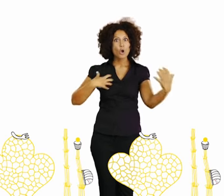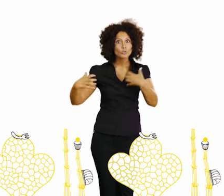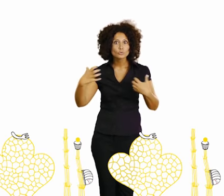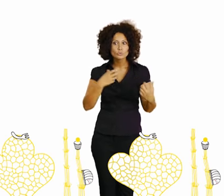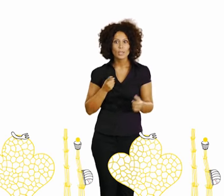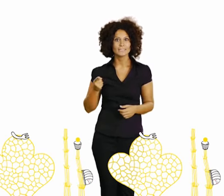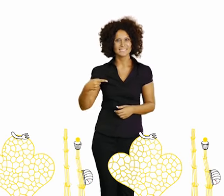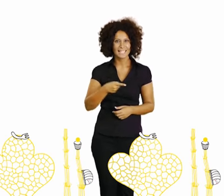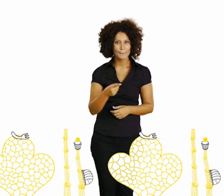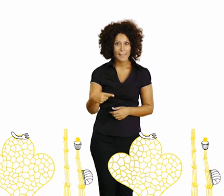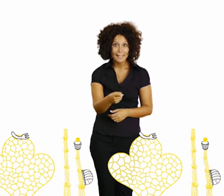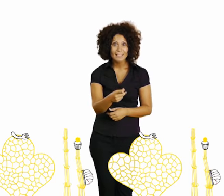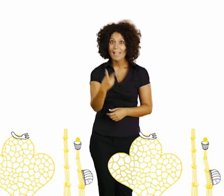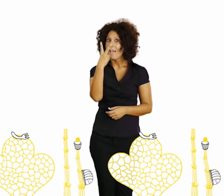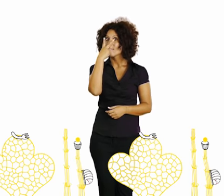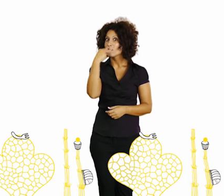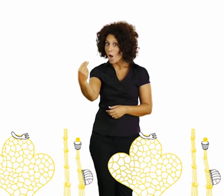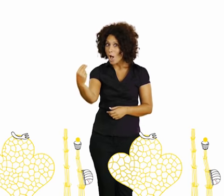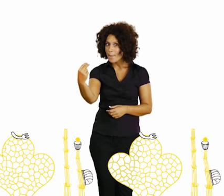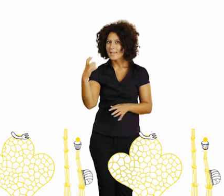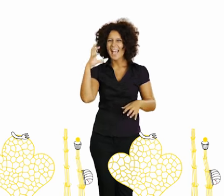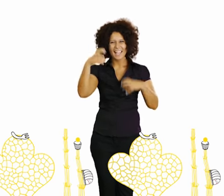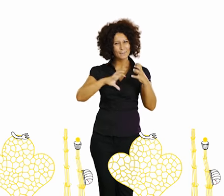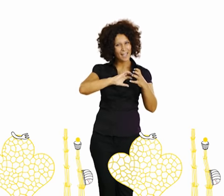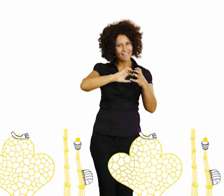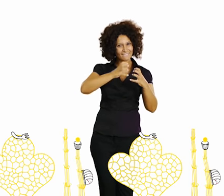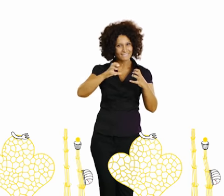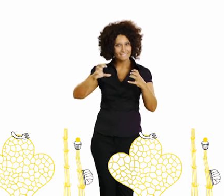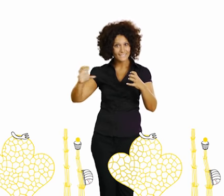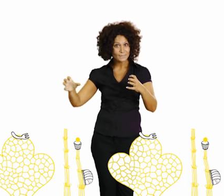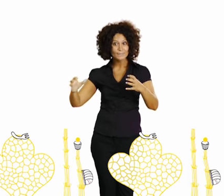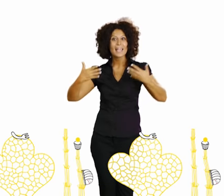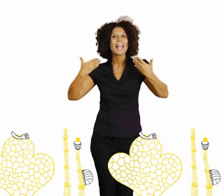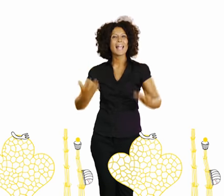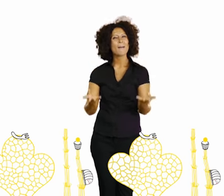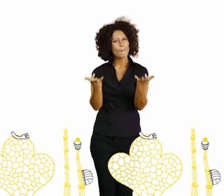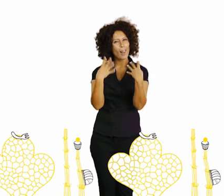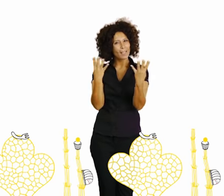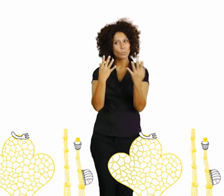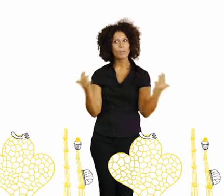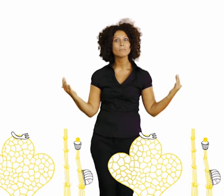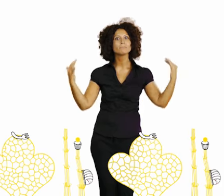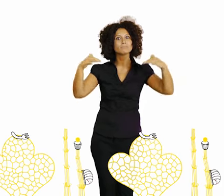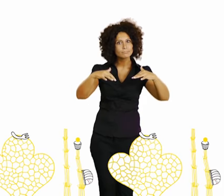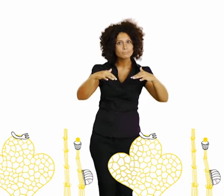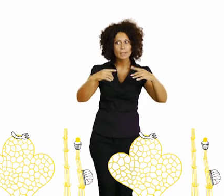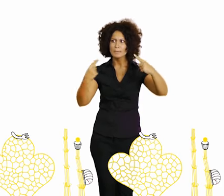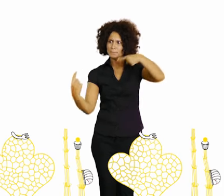Orso, Serpente, Volpe e anche tanti altri animali si radunarono vicino al campo